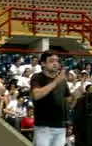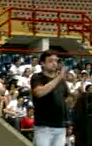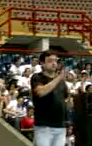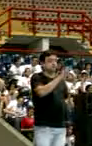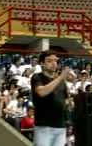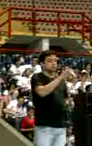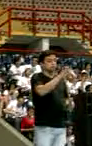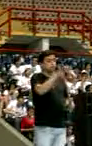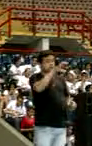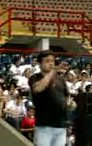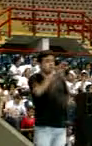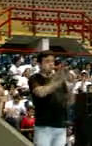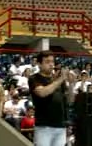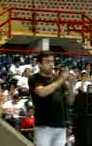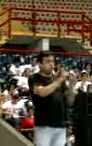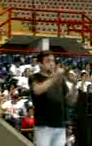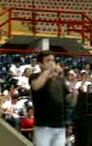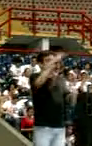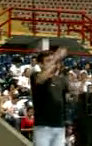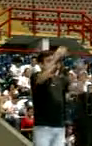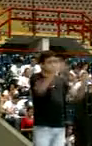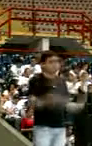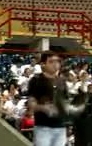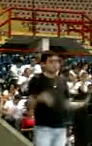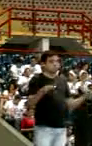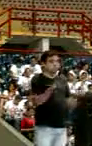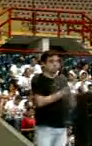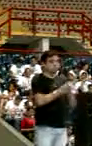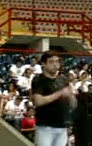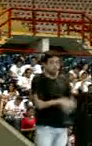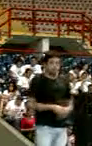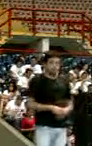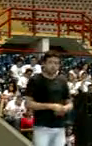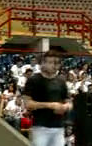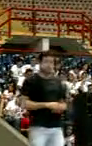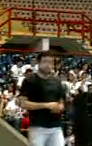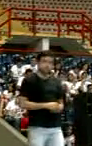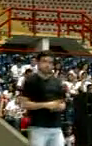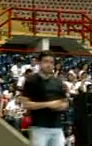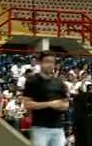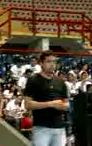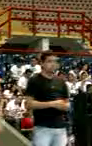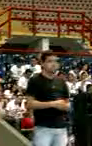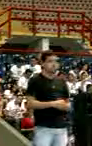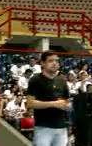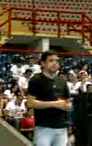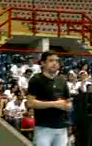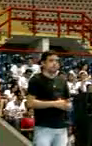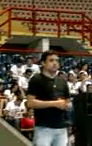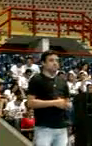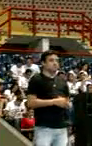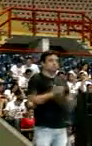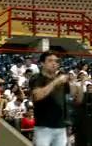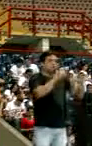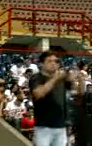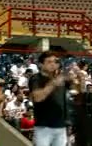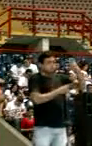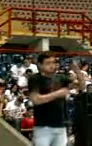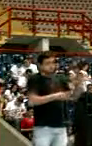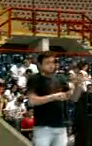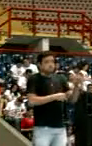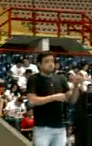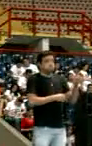tem sete coisas. Anote aí para eu explicar e a gente fazer nosso encerramento. As seis coisas que o Renascimento